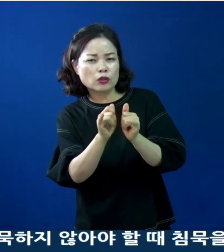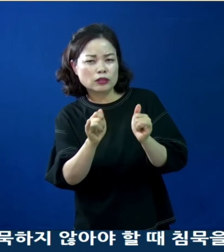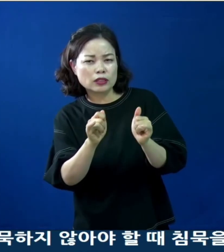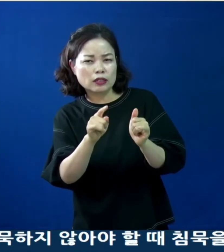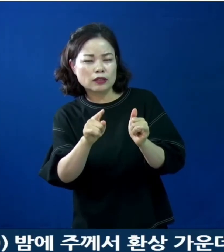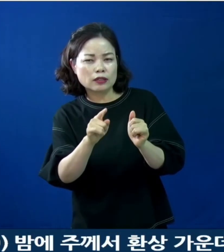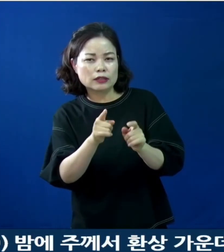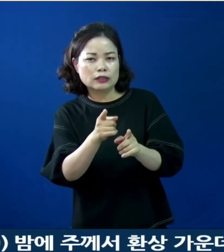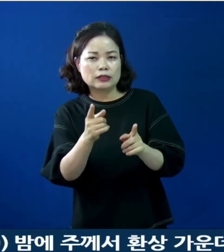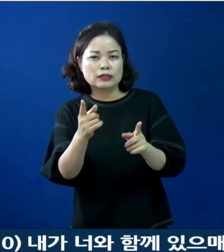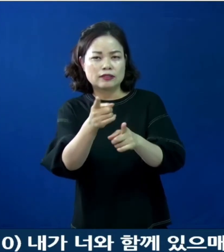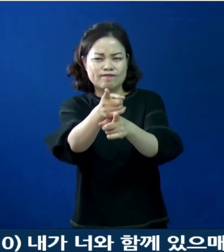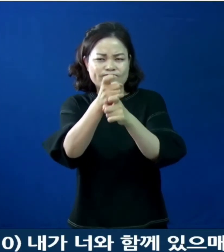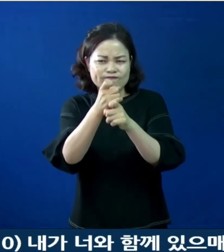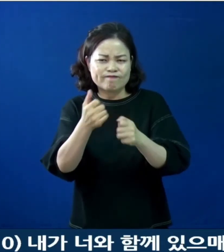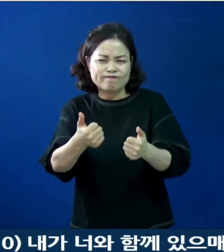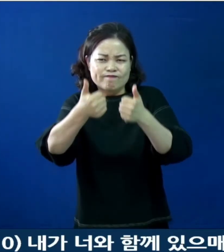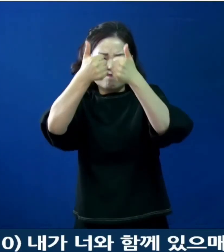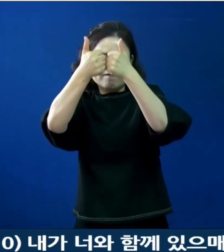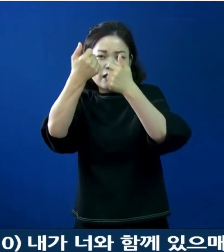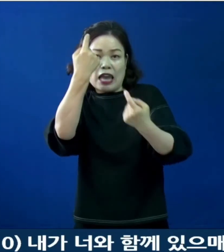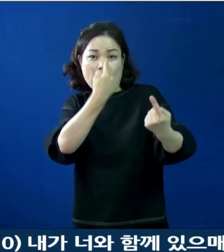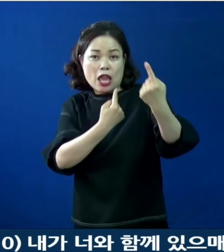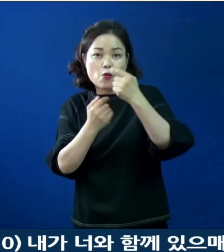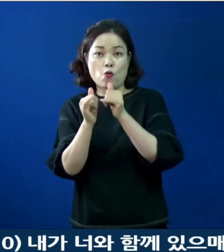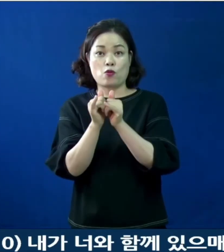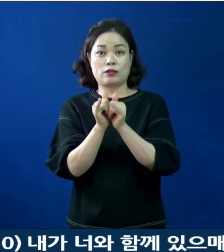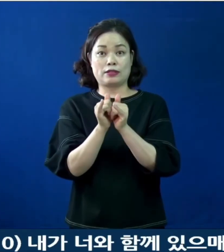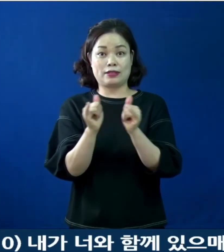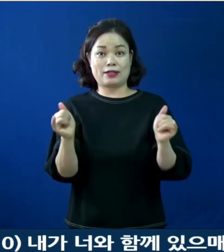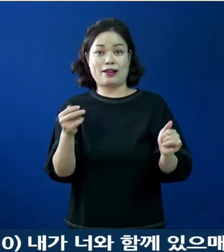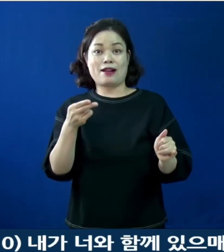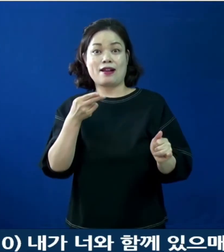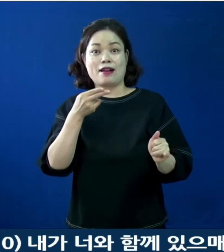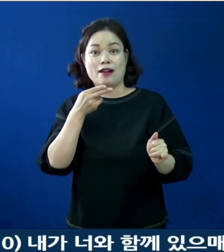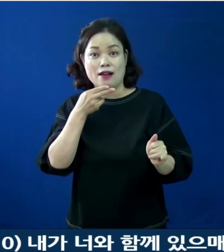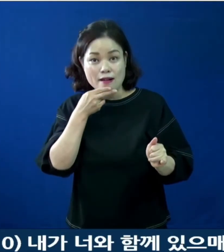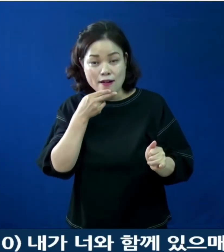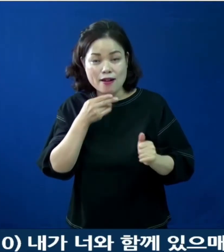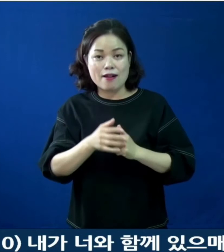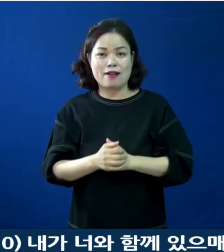너를 대적하여 해롭게 할 자가 없을 것이니.